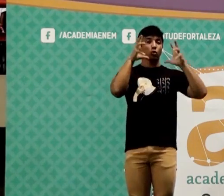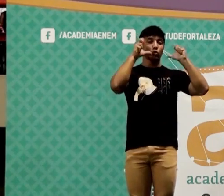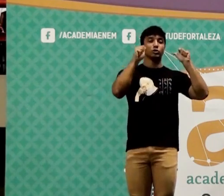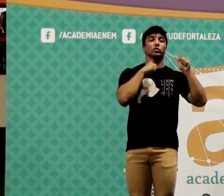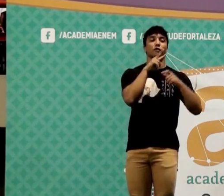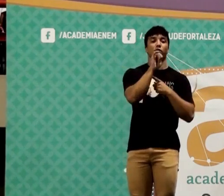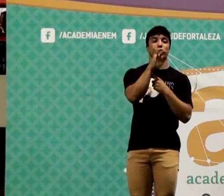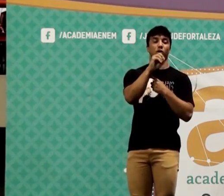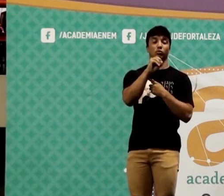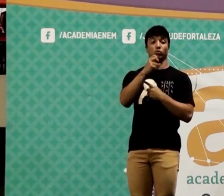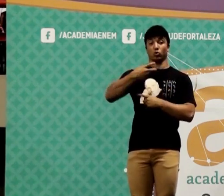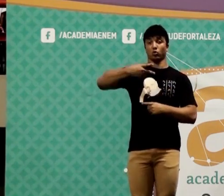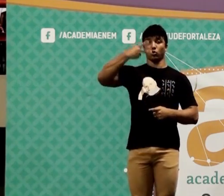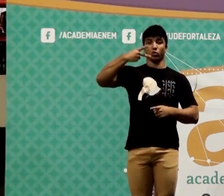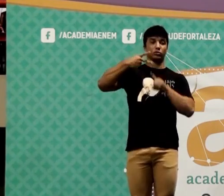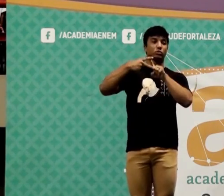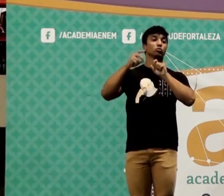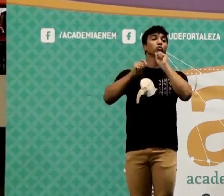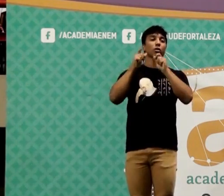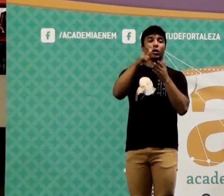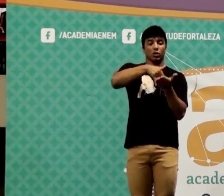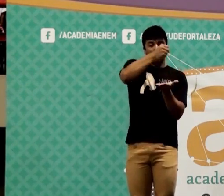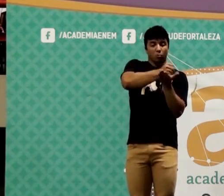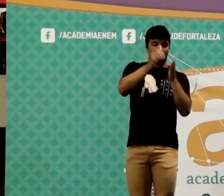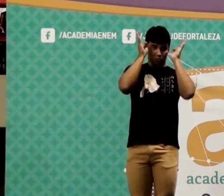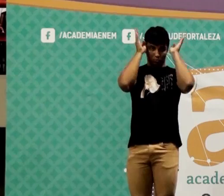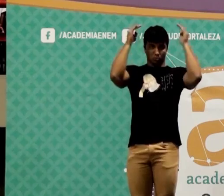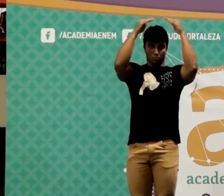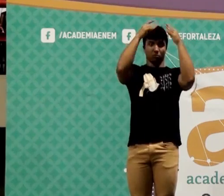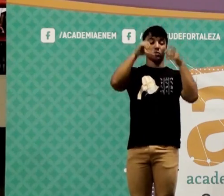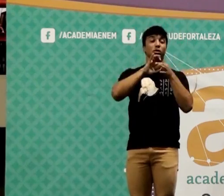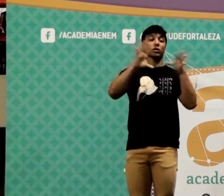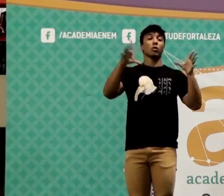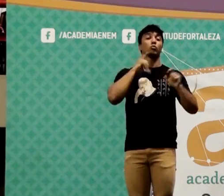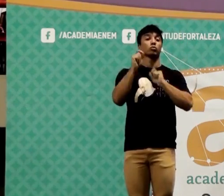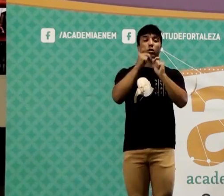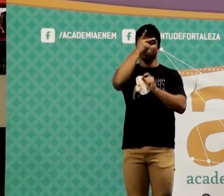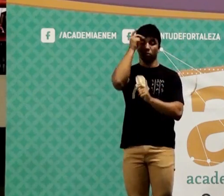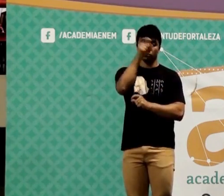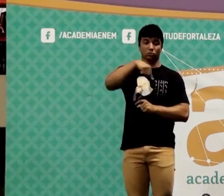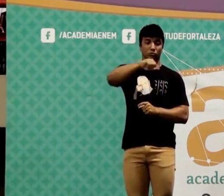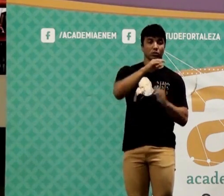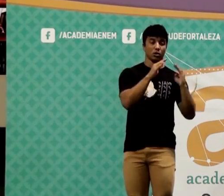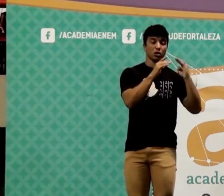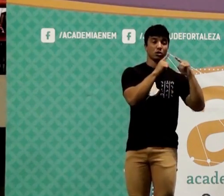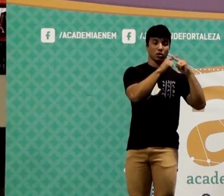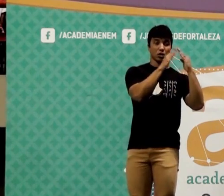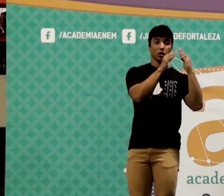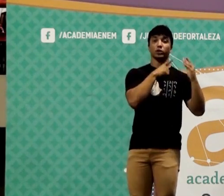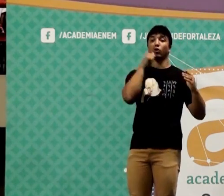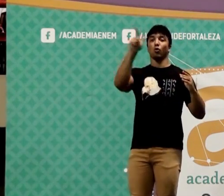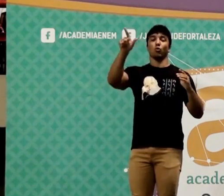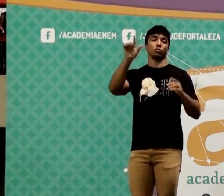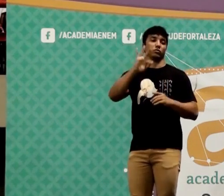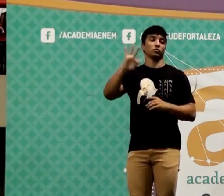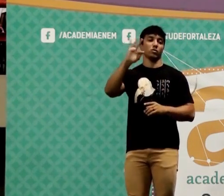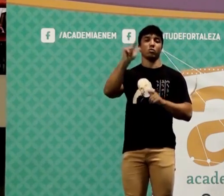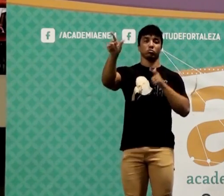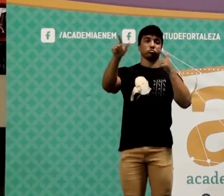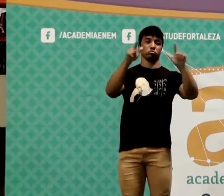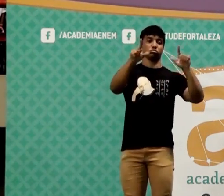Idade das Trevas? Não. Antes do Hitler dizer que ele era o terceiro reino, alguém falou isso?